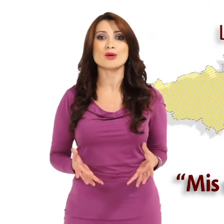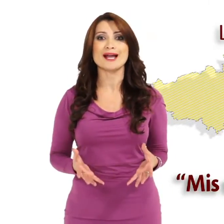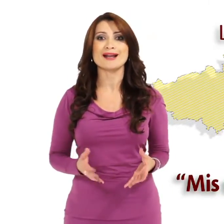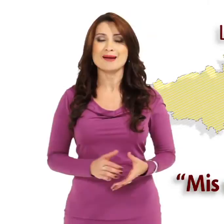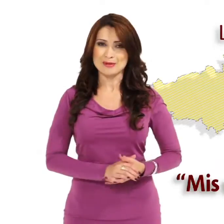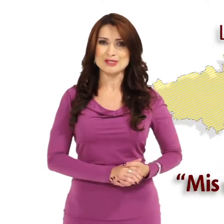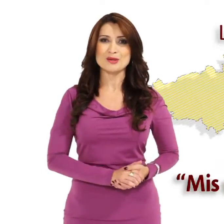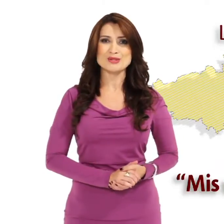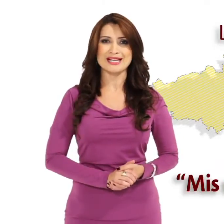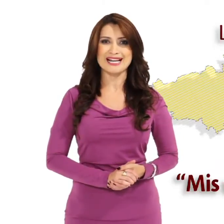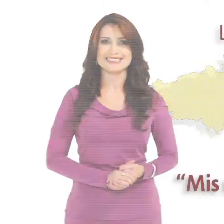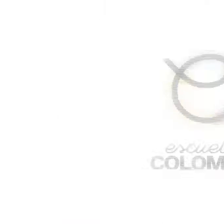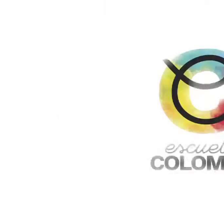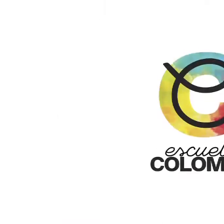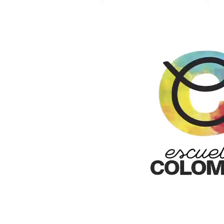lograr. Vamos a conocerla.